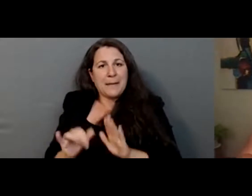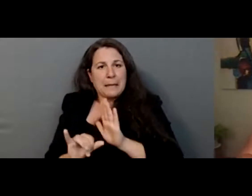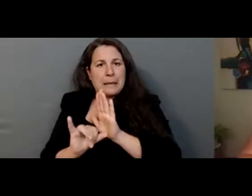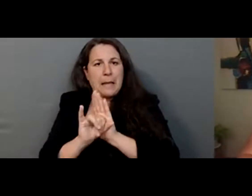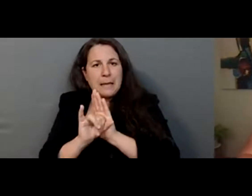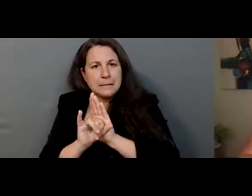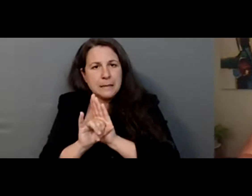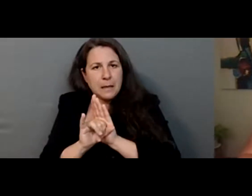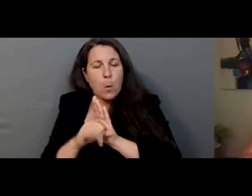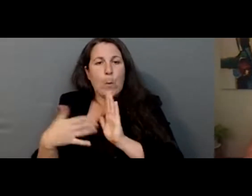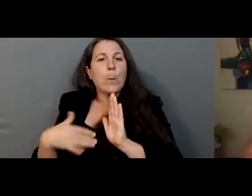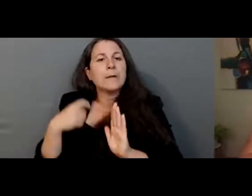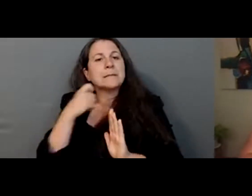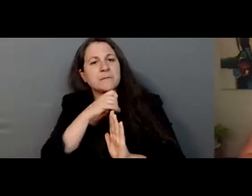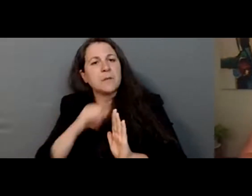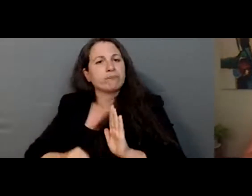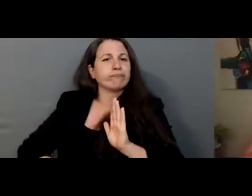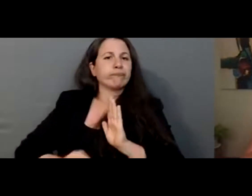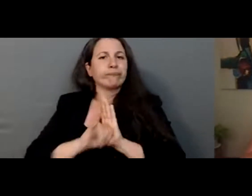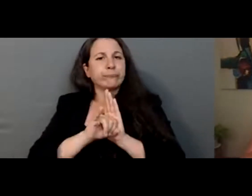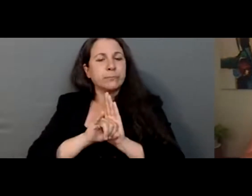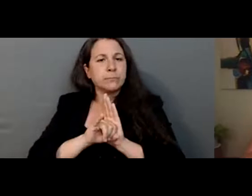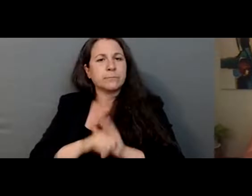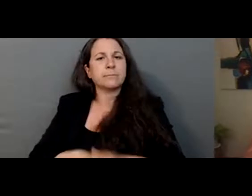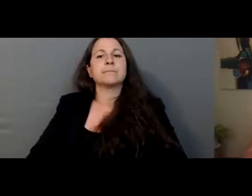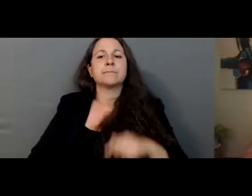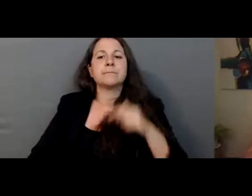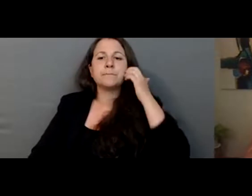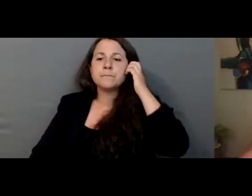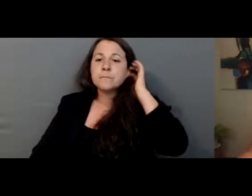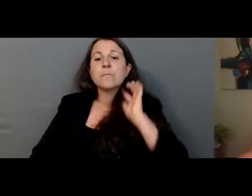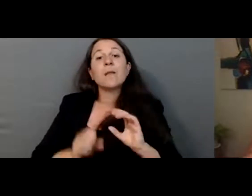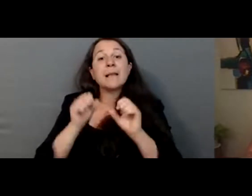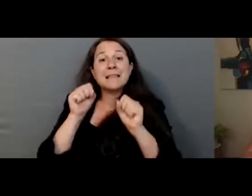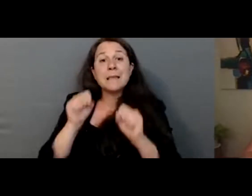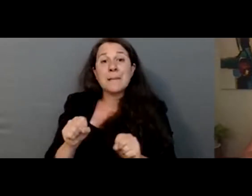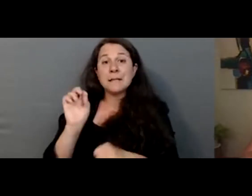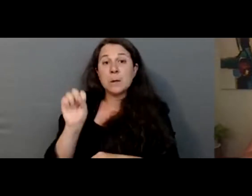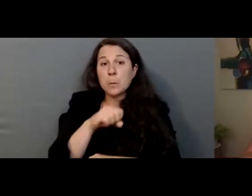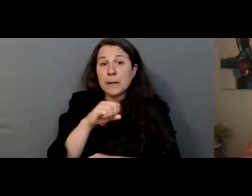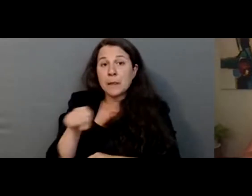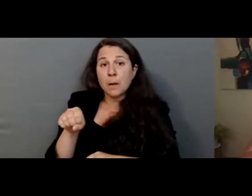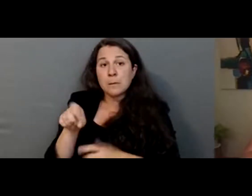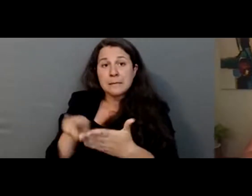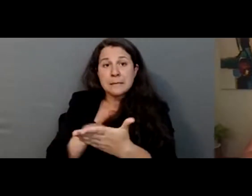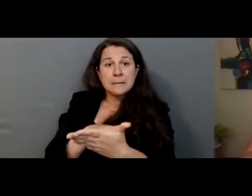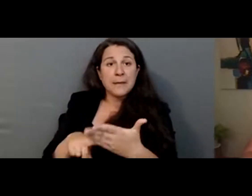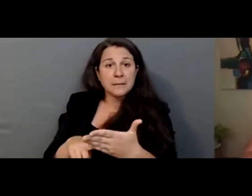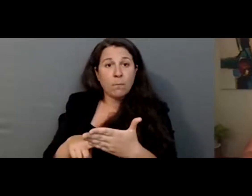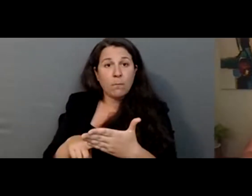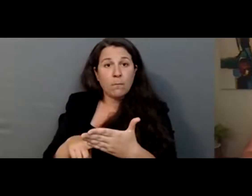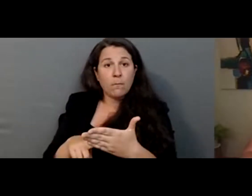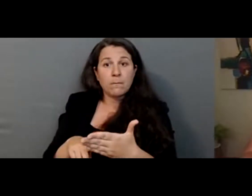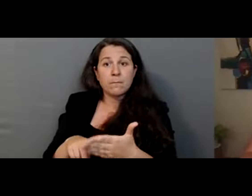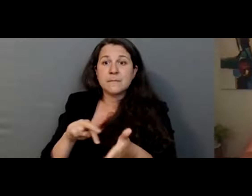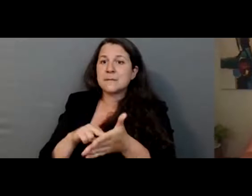toutes sortes de raisons. Donc, le capacitisme qui va vraiment infuser tous les aspects de notre vie en société Et